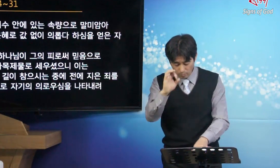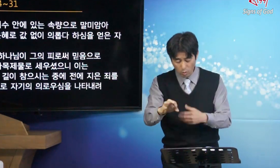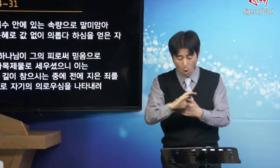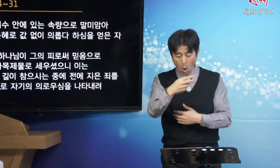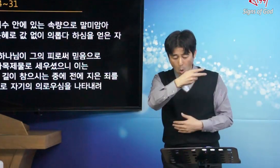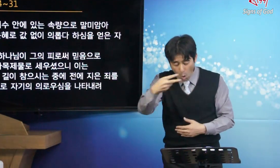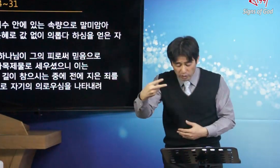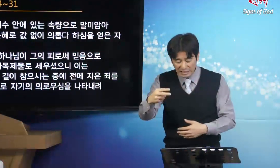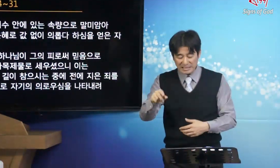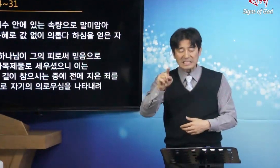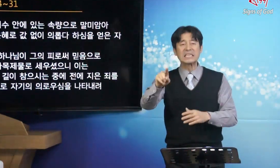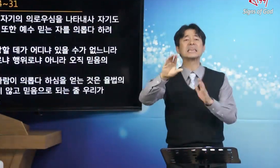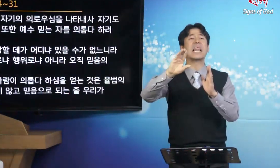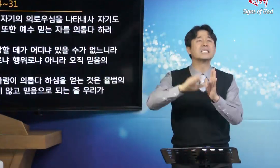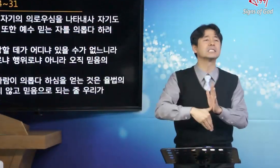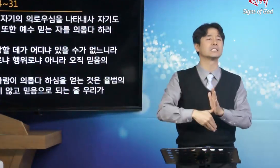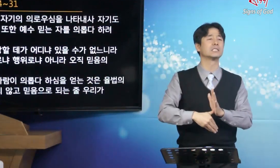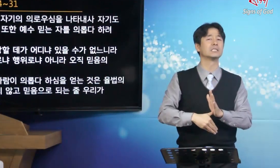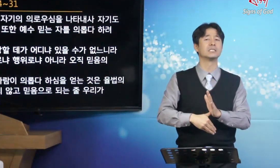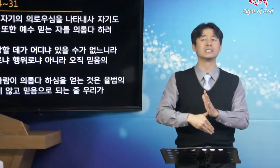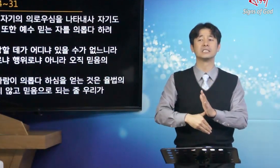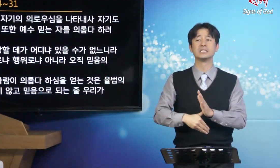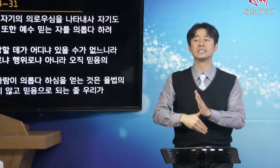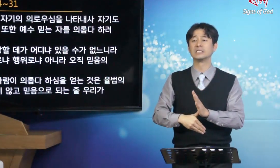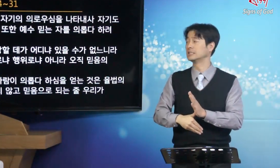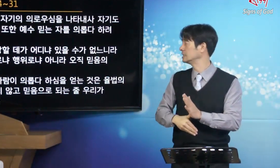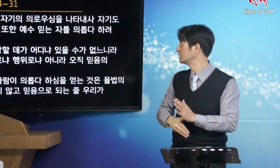26절 말씀에 보면 곧 이때